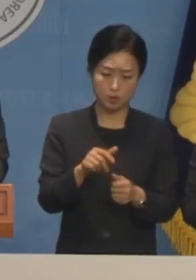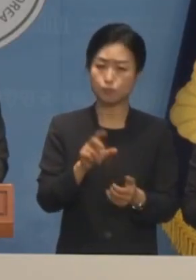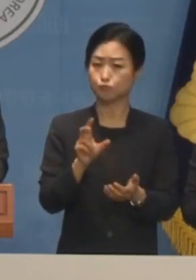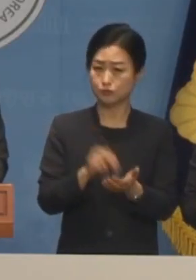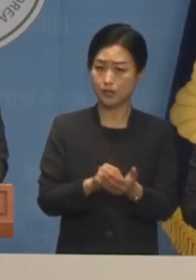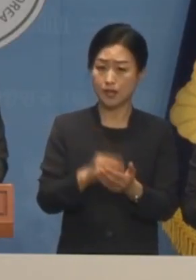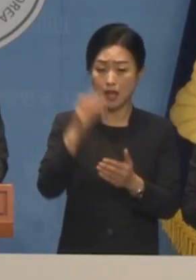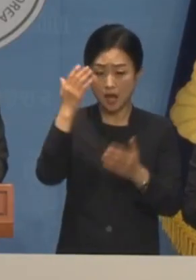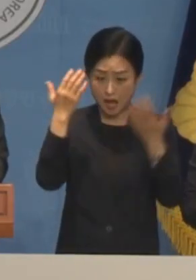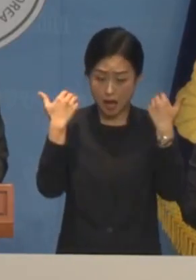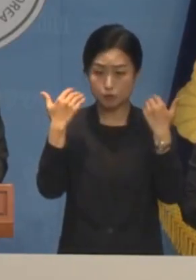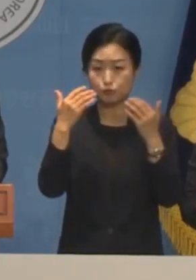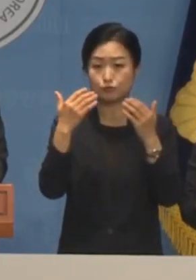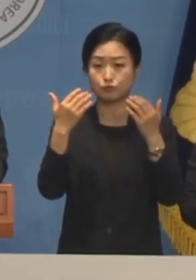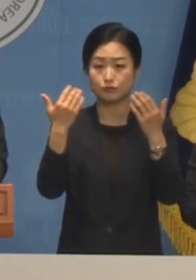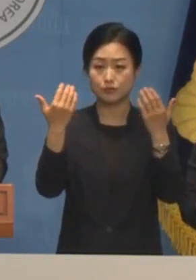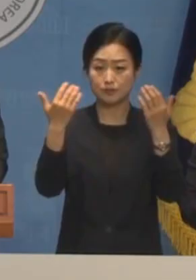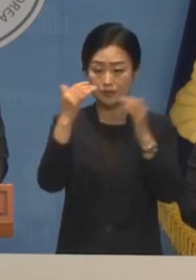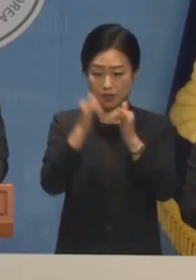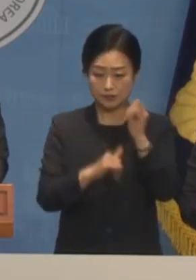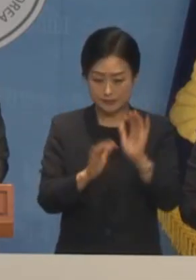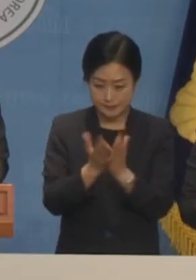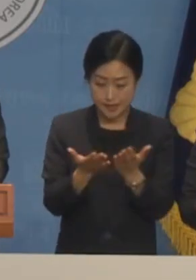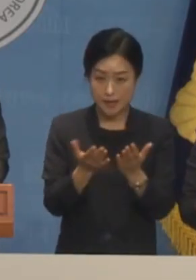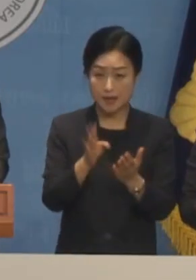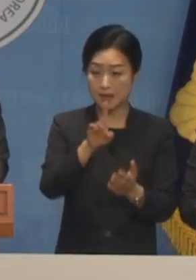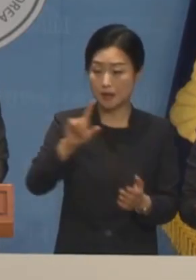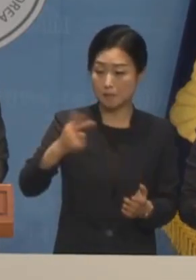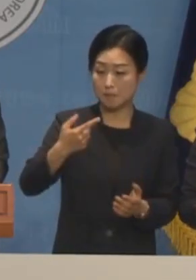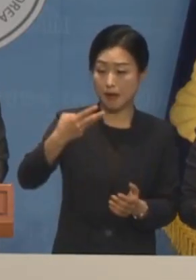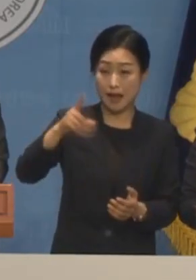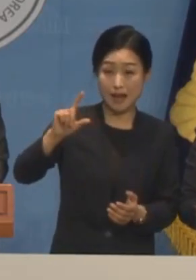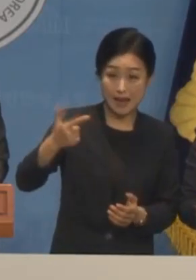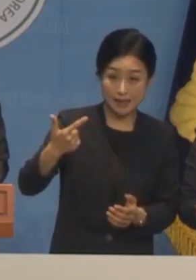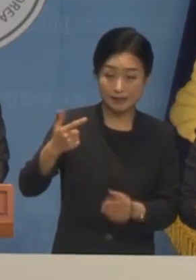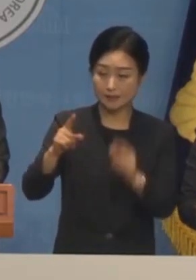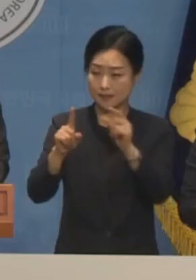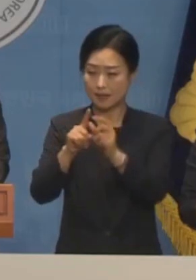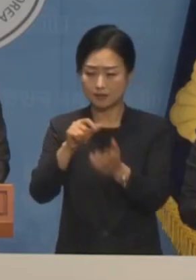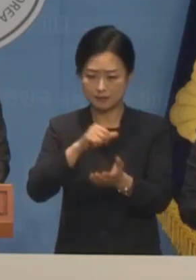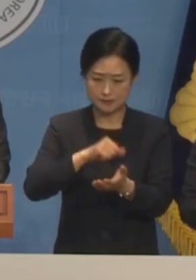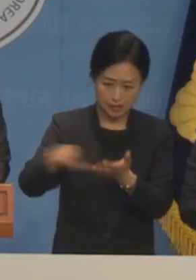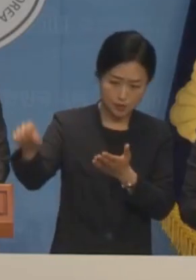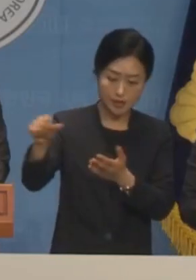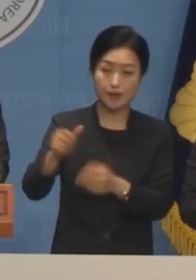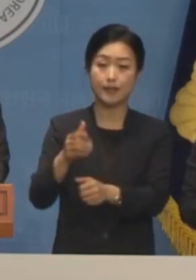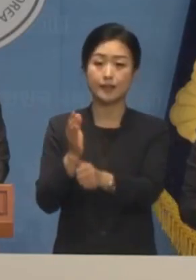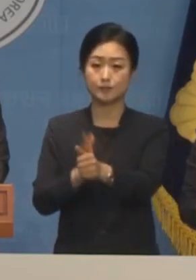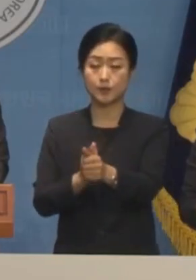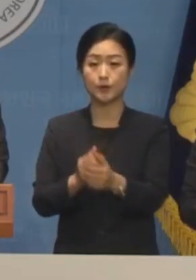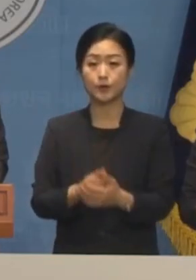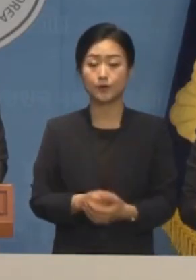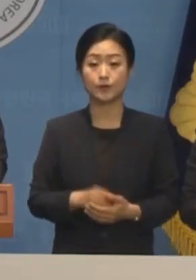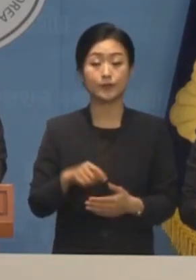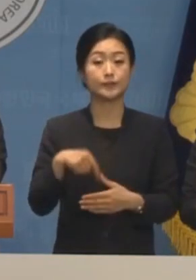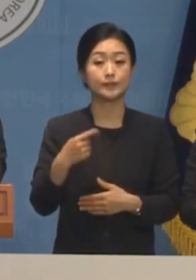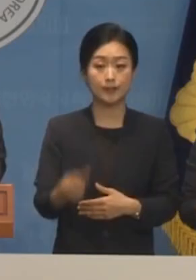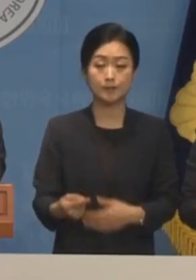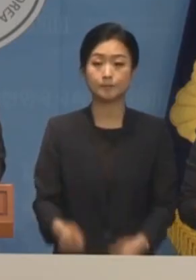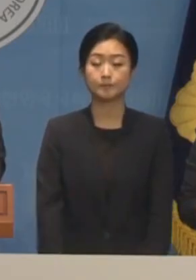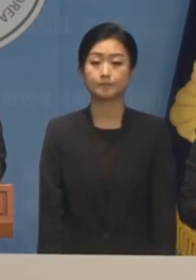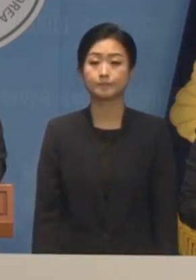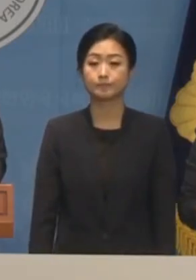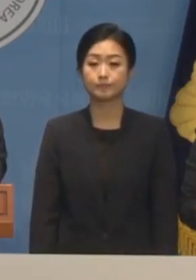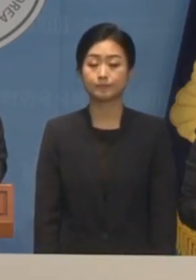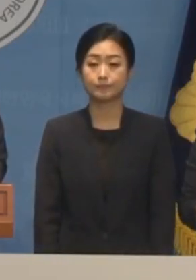한국사 교과서의 반란 등의 표현을 즉각 삭제할 것을 강력히 촉구합니다 다음으로 이제